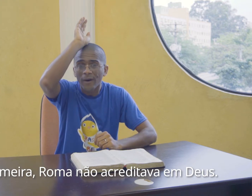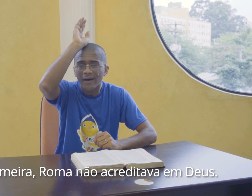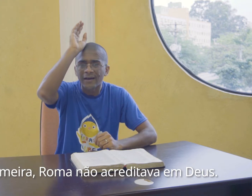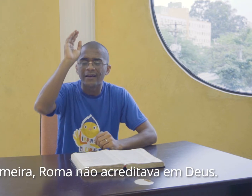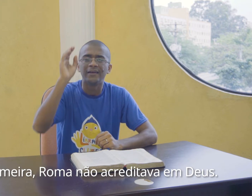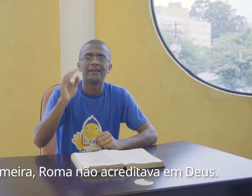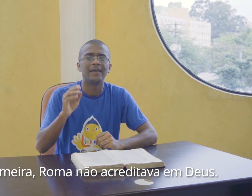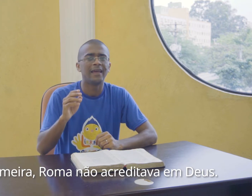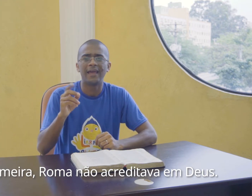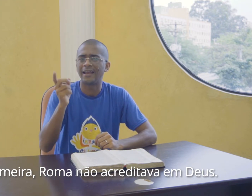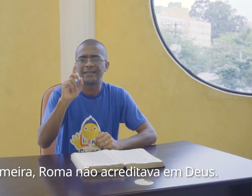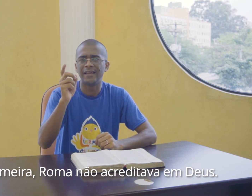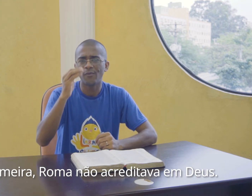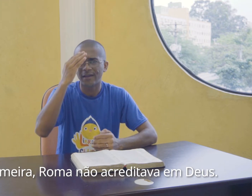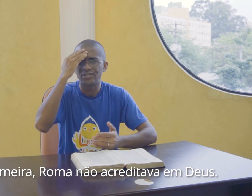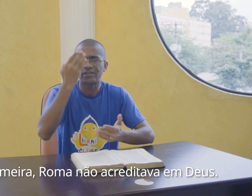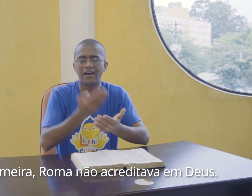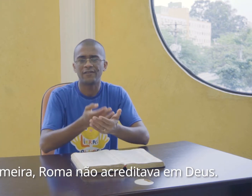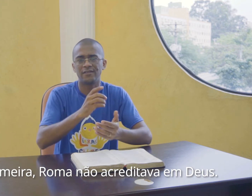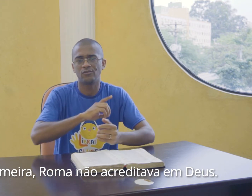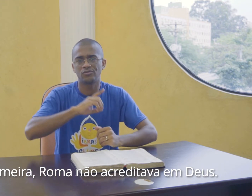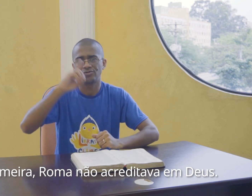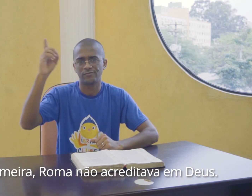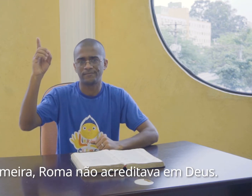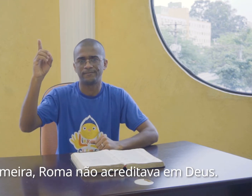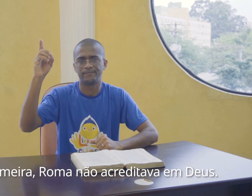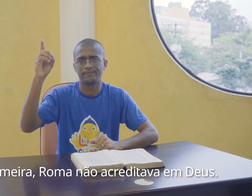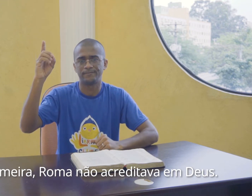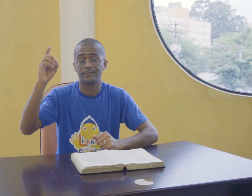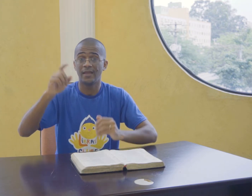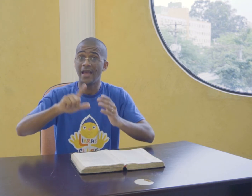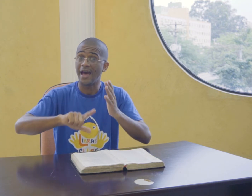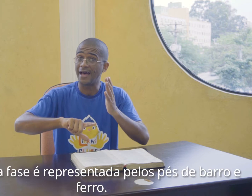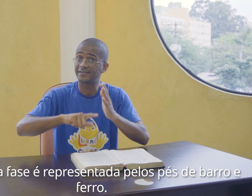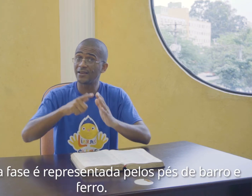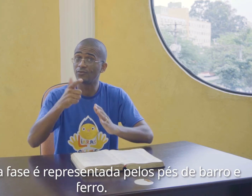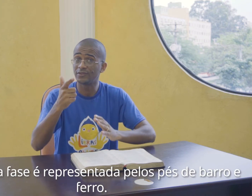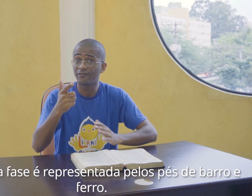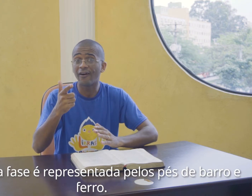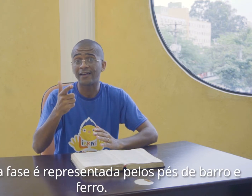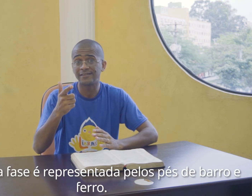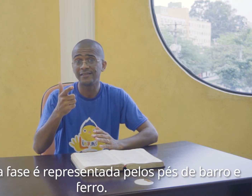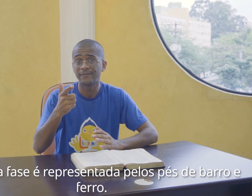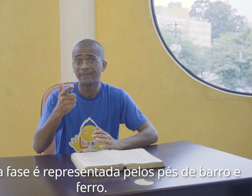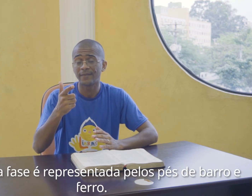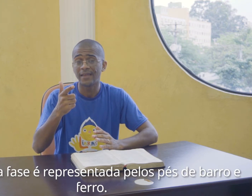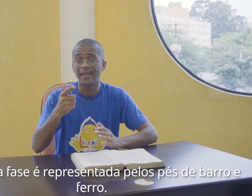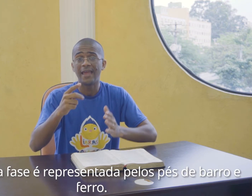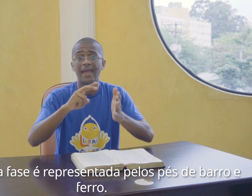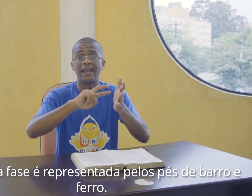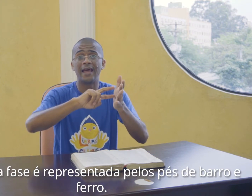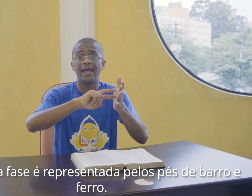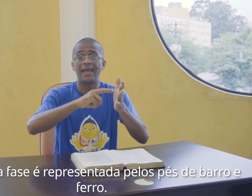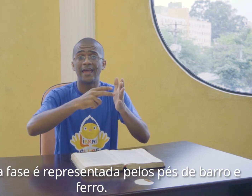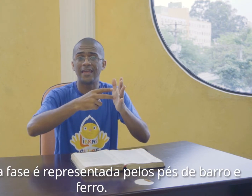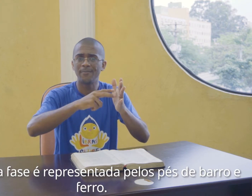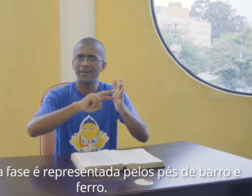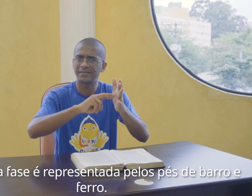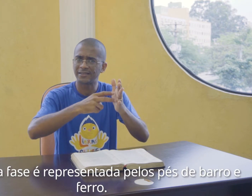Roma, ela não acreditava em Deus. A segunda fase, ela é